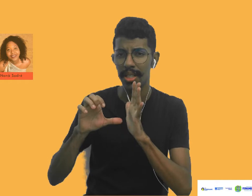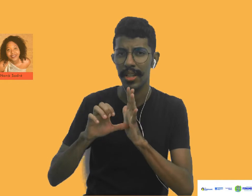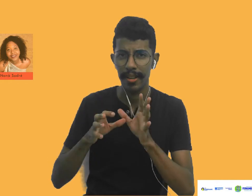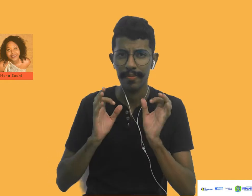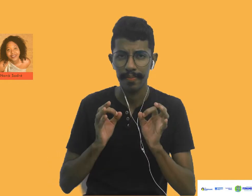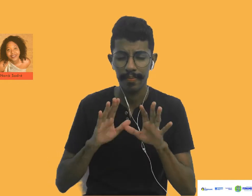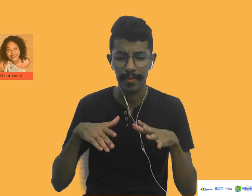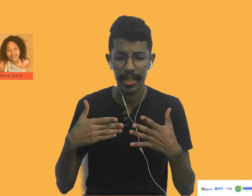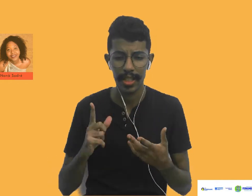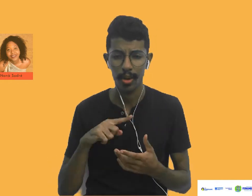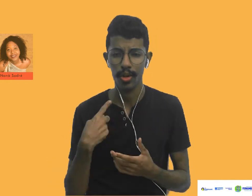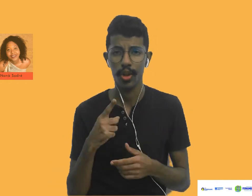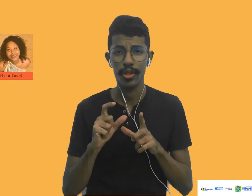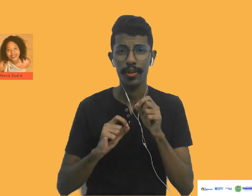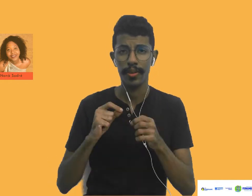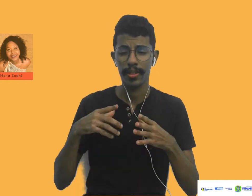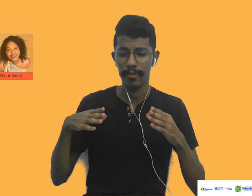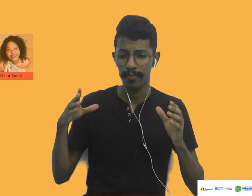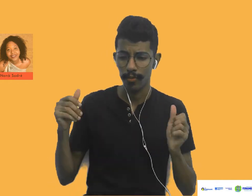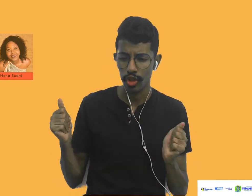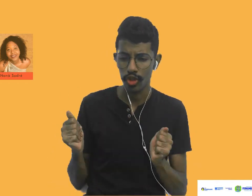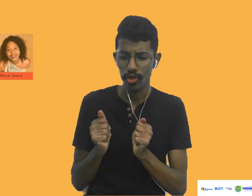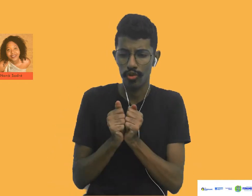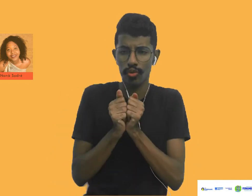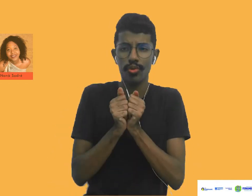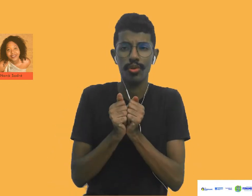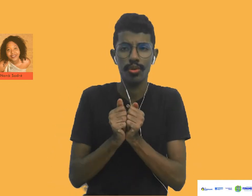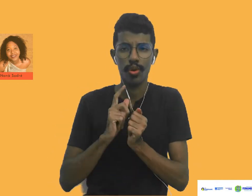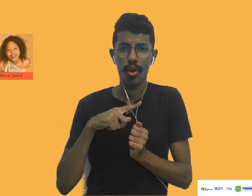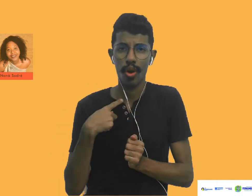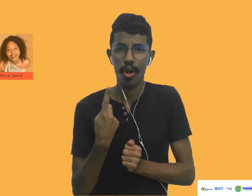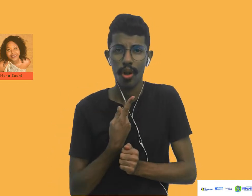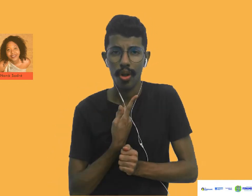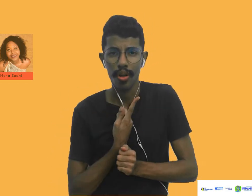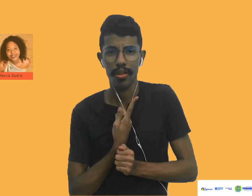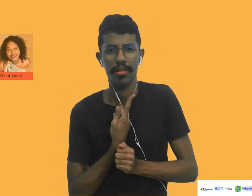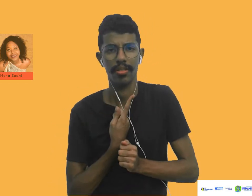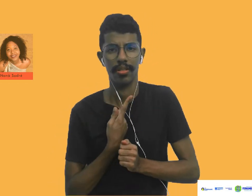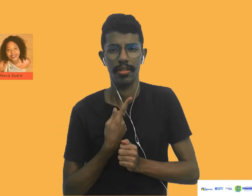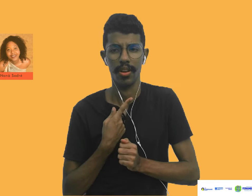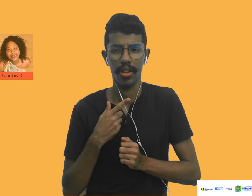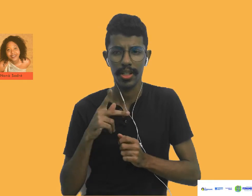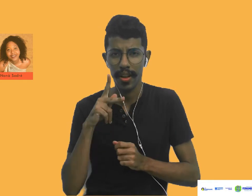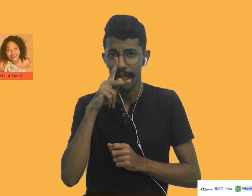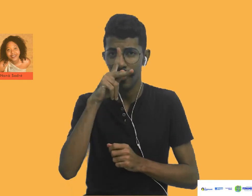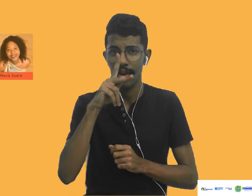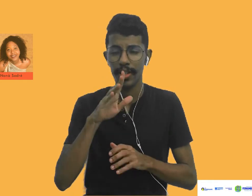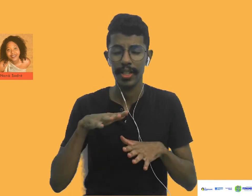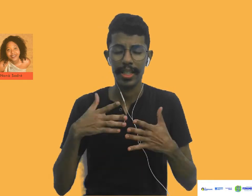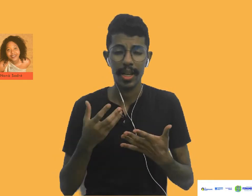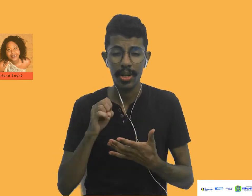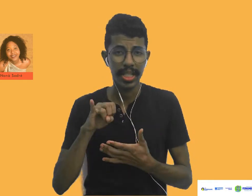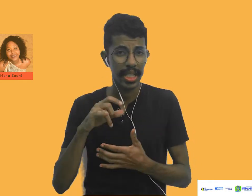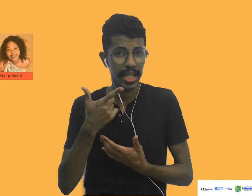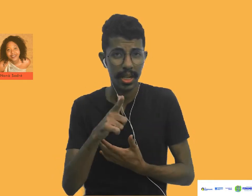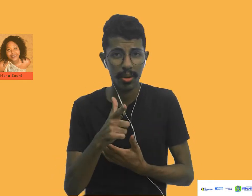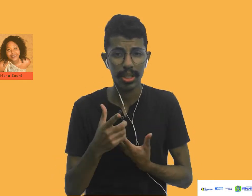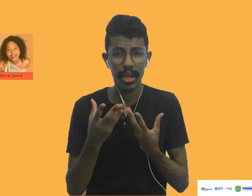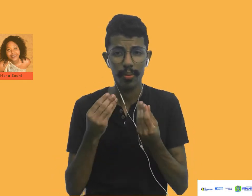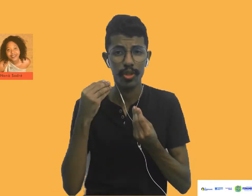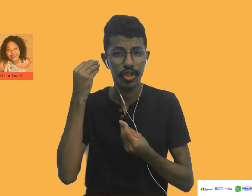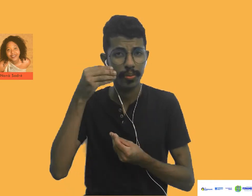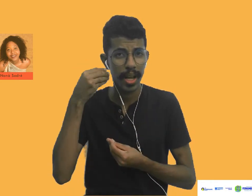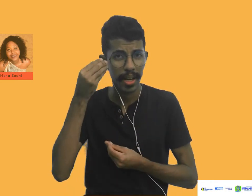alguns editais. Né? Então, nós juntamos as nossas forças. Quem no grupo não tinha